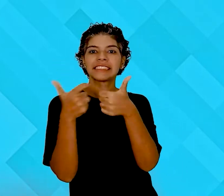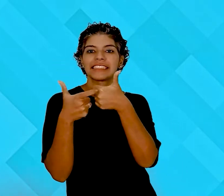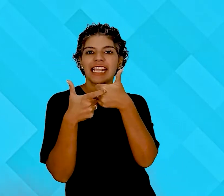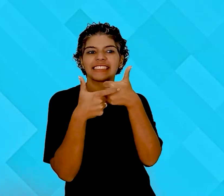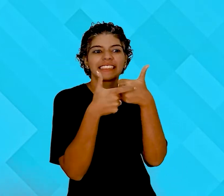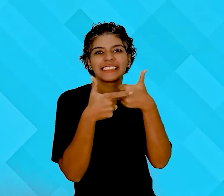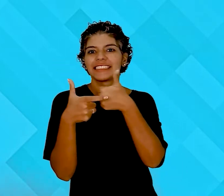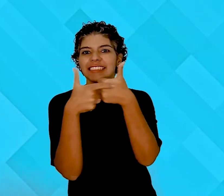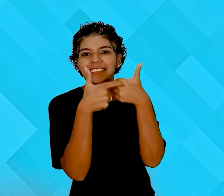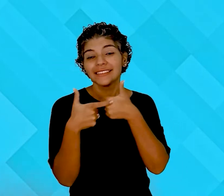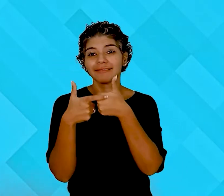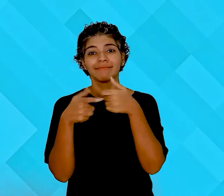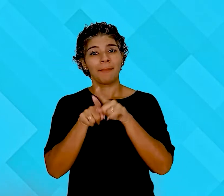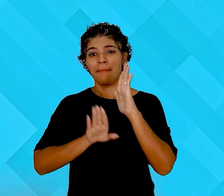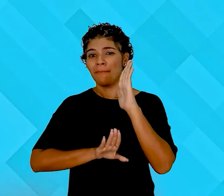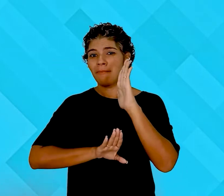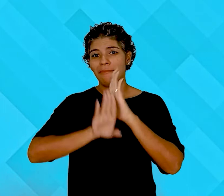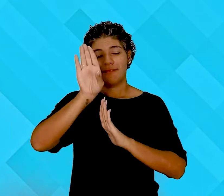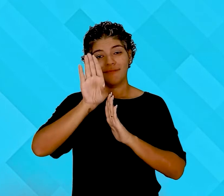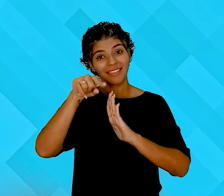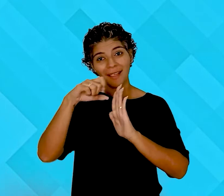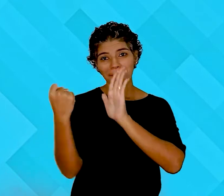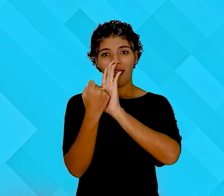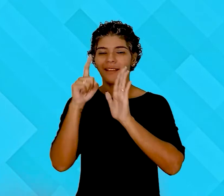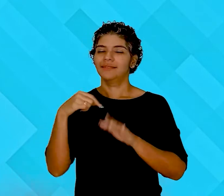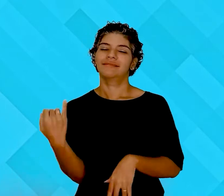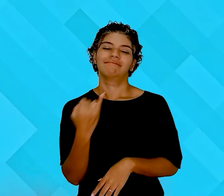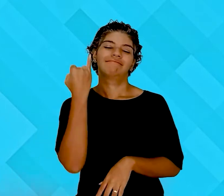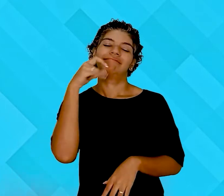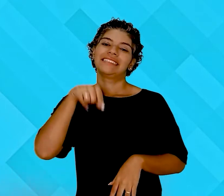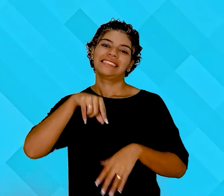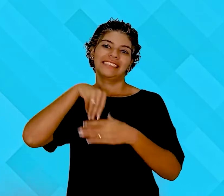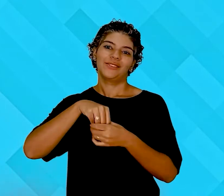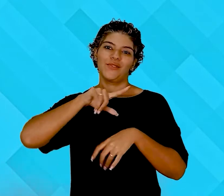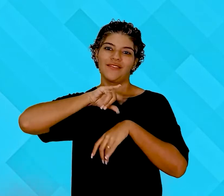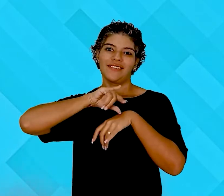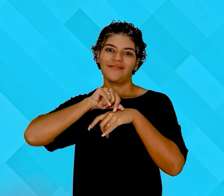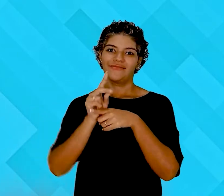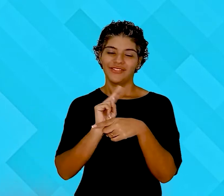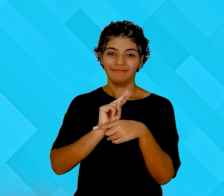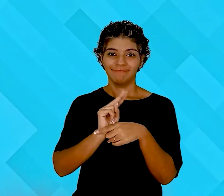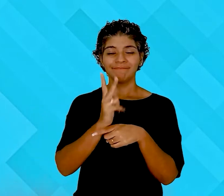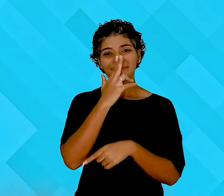Eu acho que é importante a gente poder olhar de fora, tentar abstrair o que a gente está visualizando e